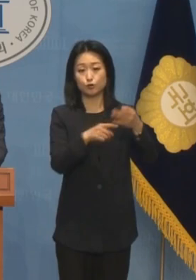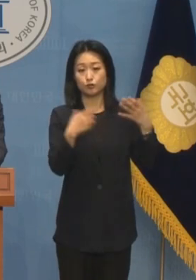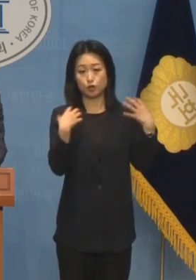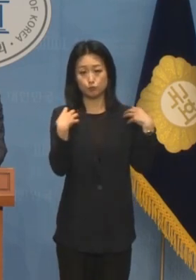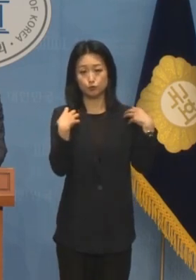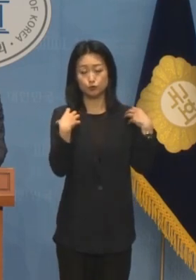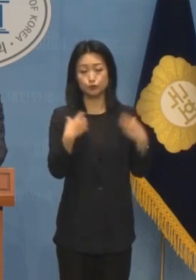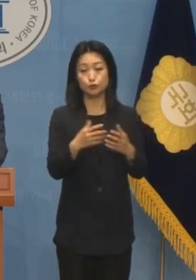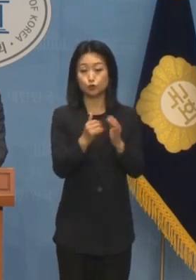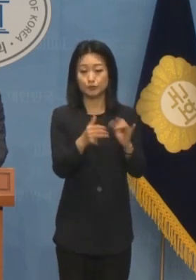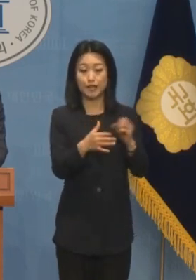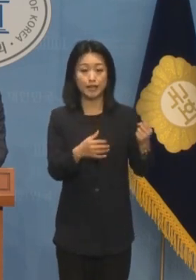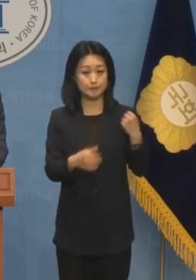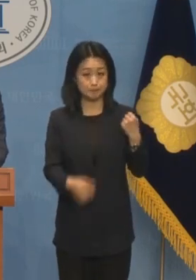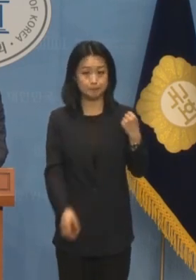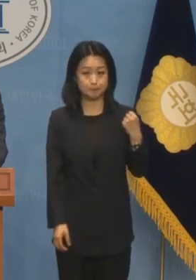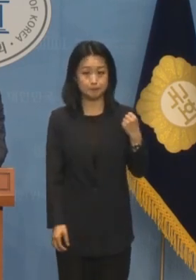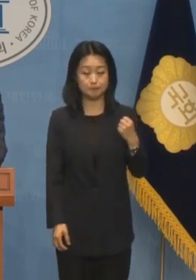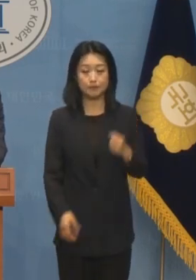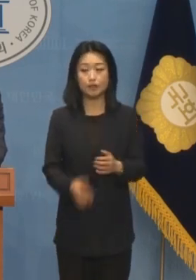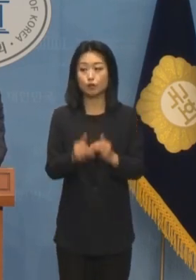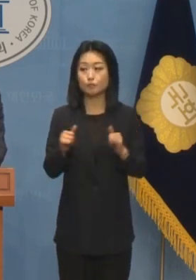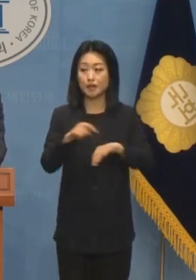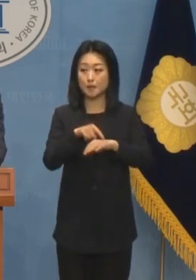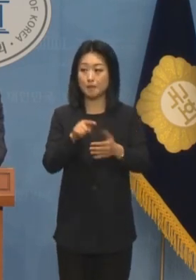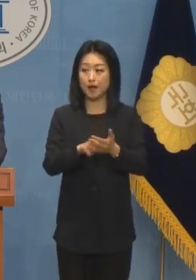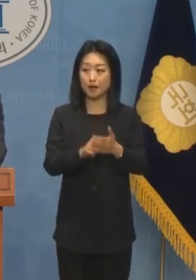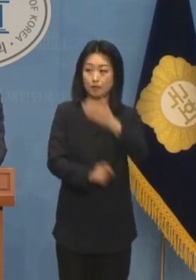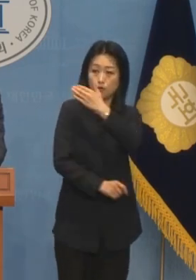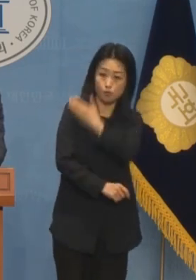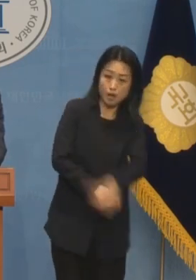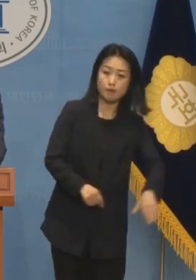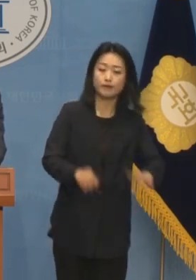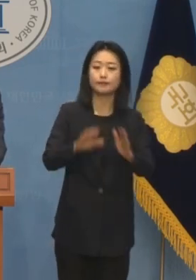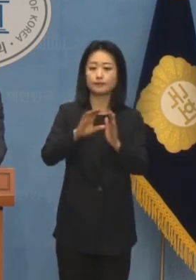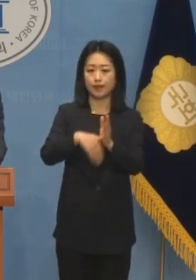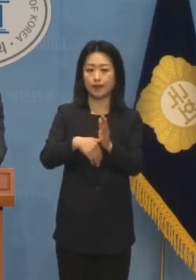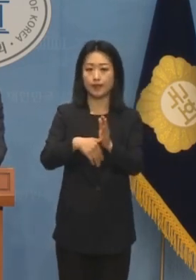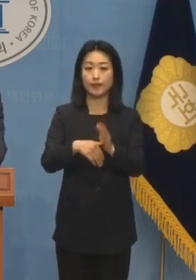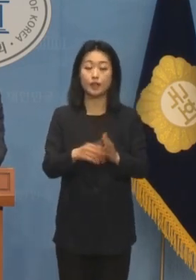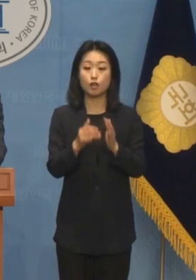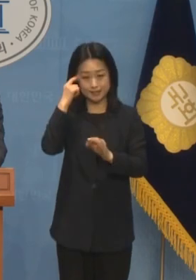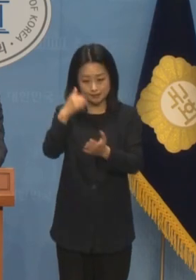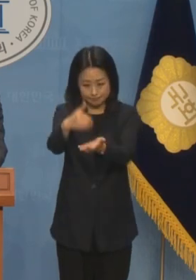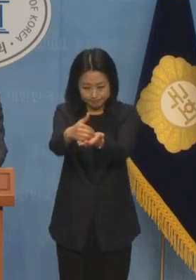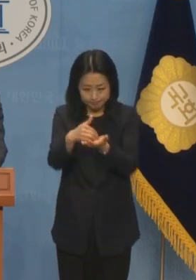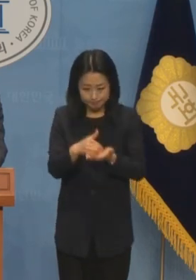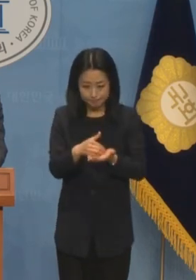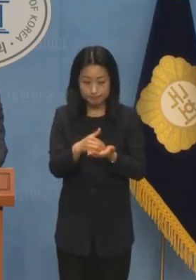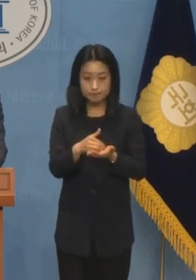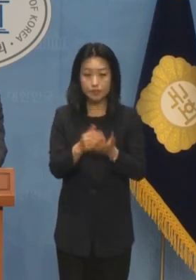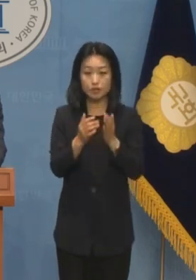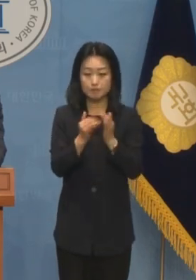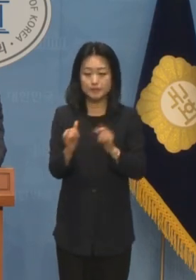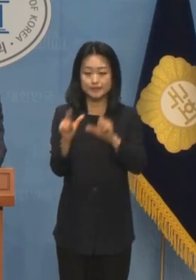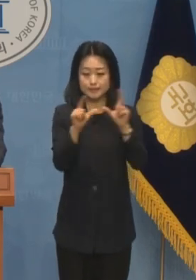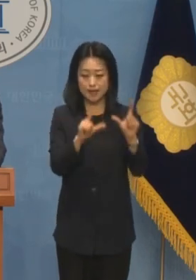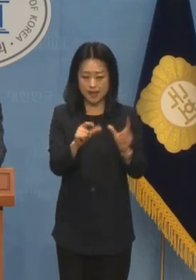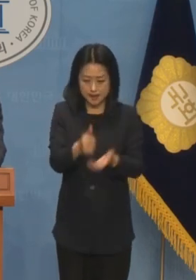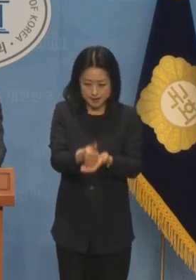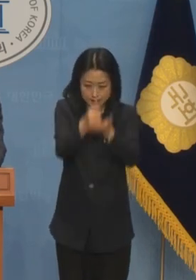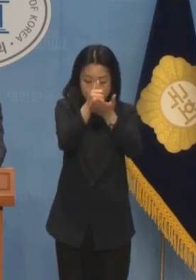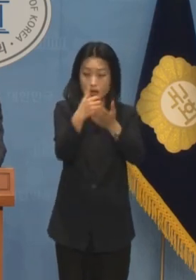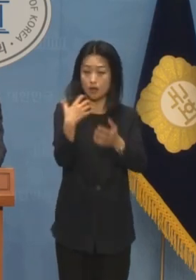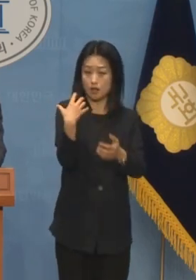정권과 국민의 힘이 민리 외면하고 있는 이때 국민의 뜻을 섬 민생을 챙기는